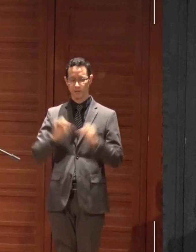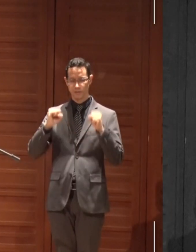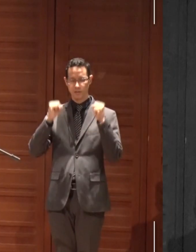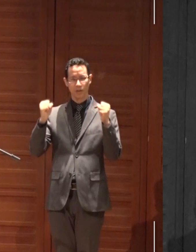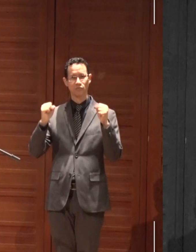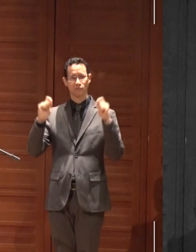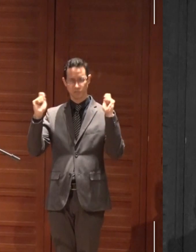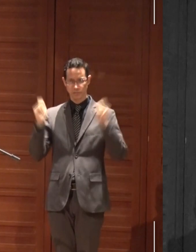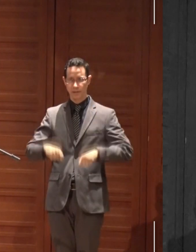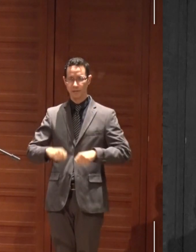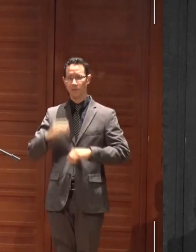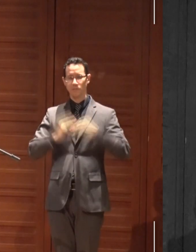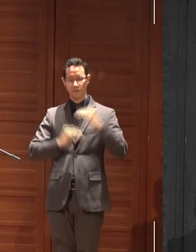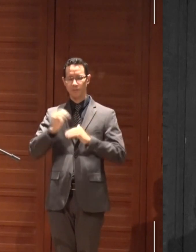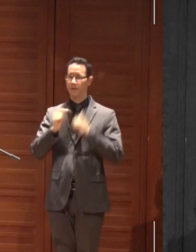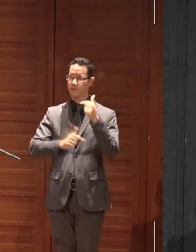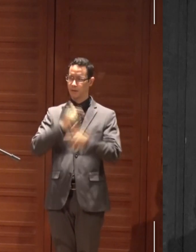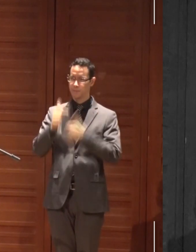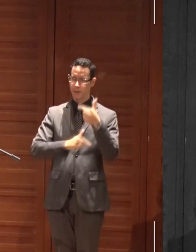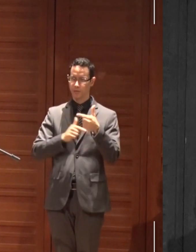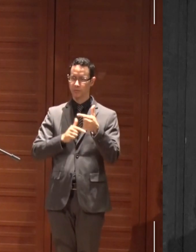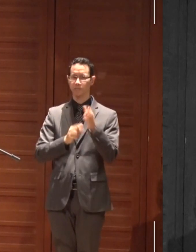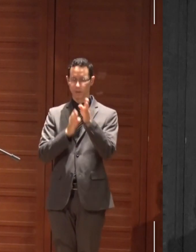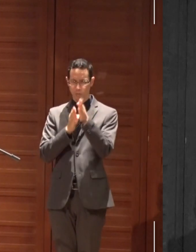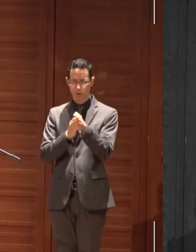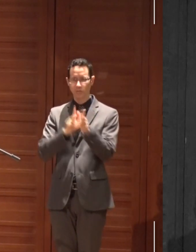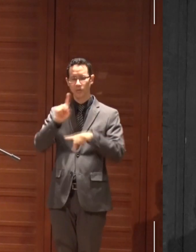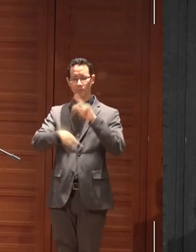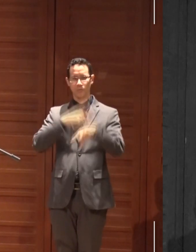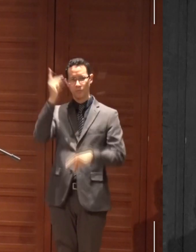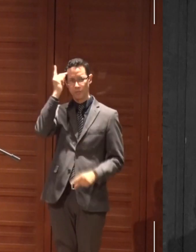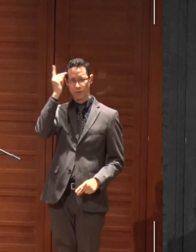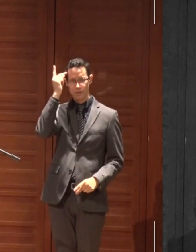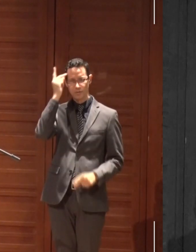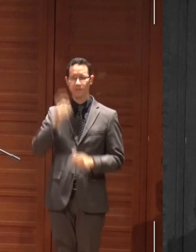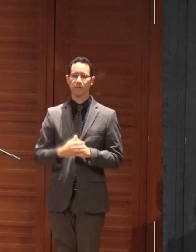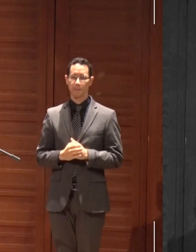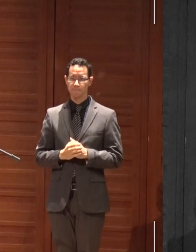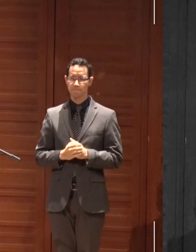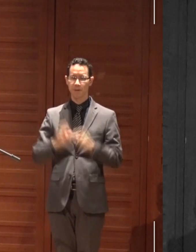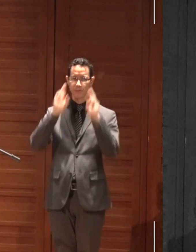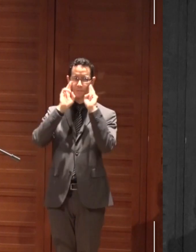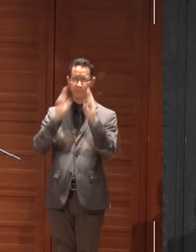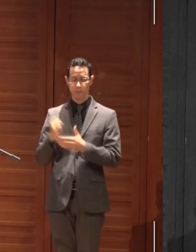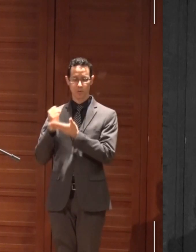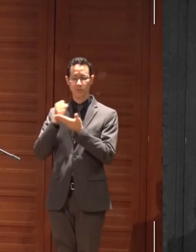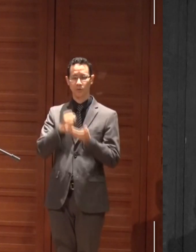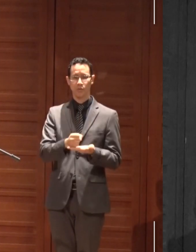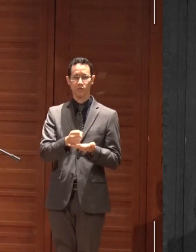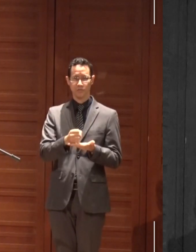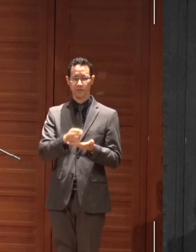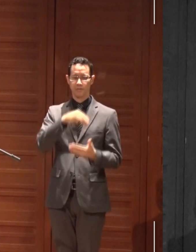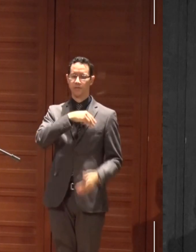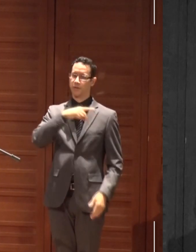dedicação, com trabalho, com lealdade ao povo paulista e com respeito à ciência, trouxe